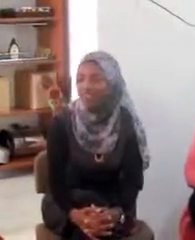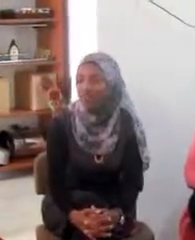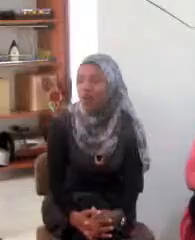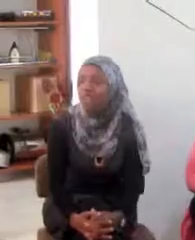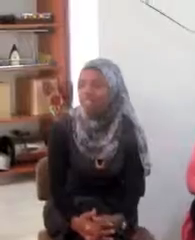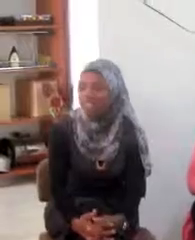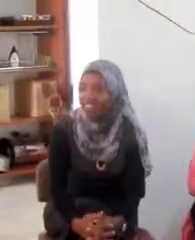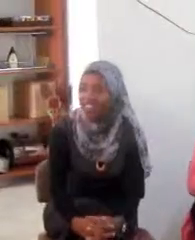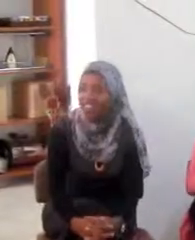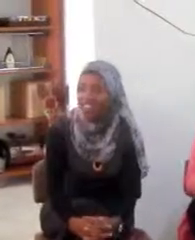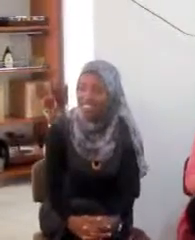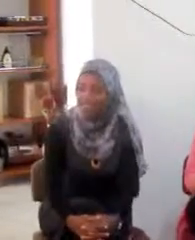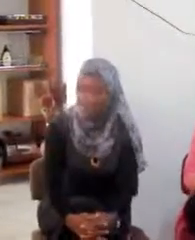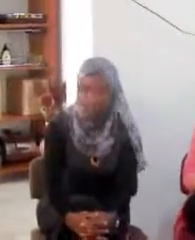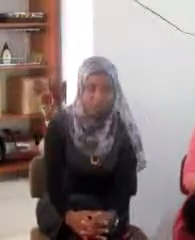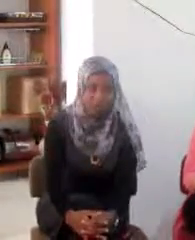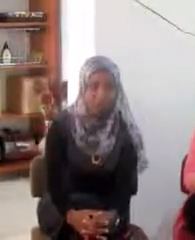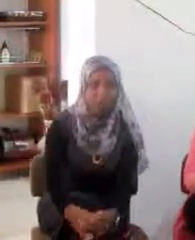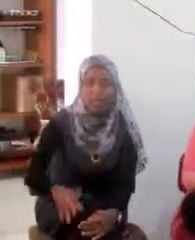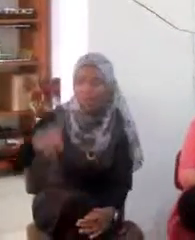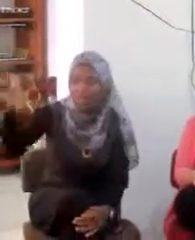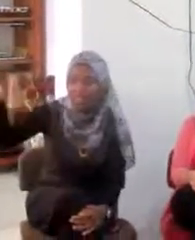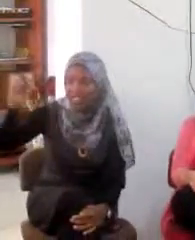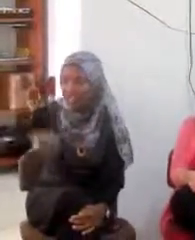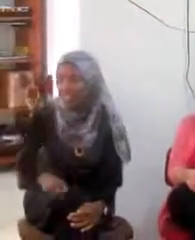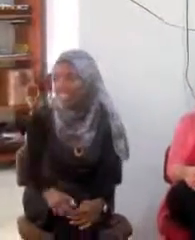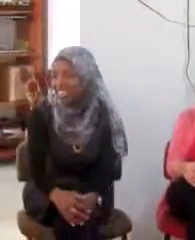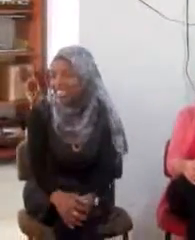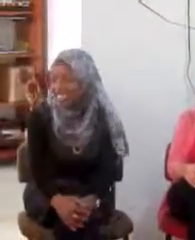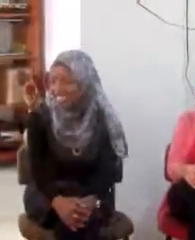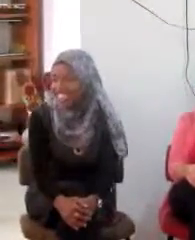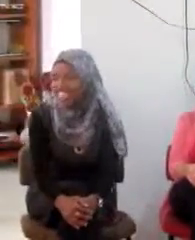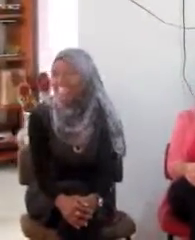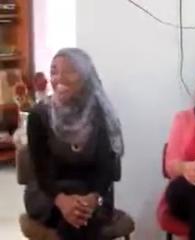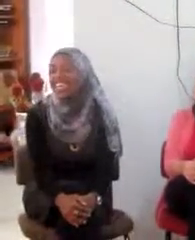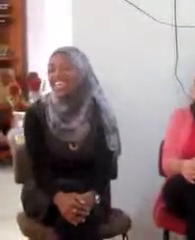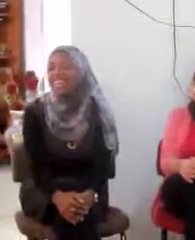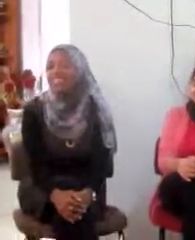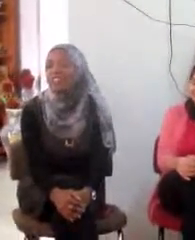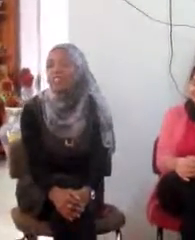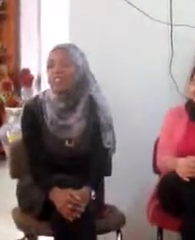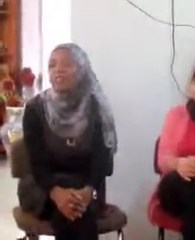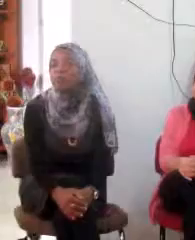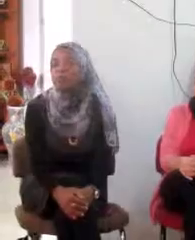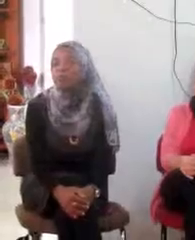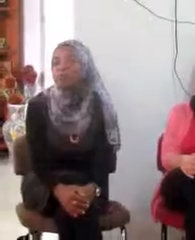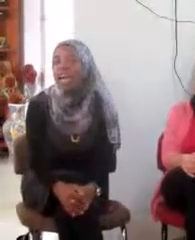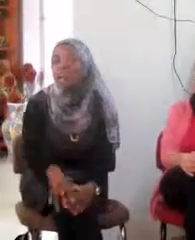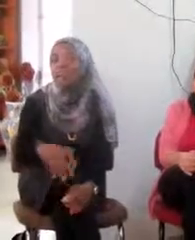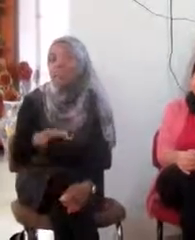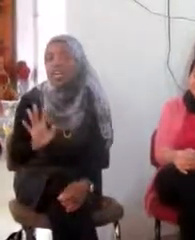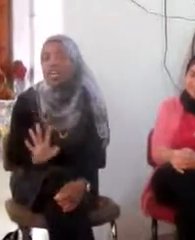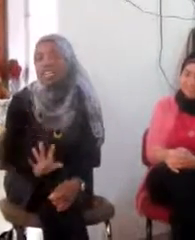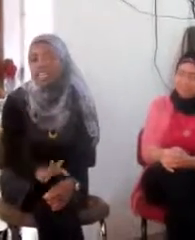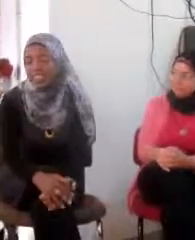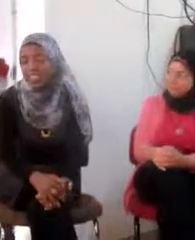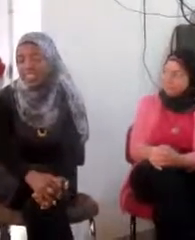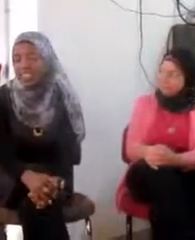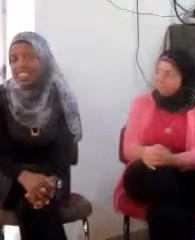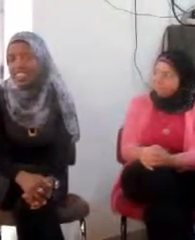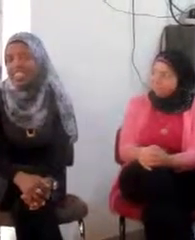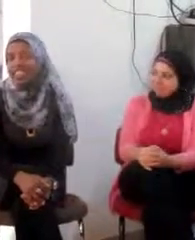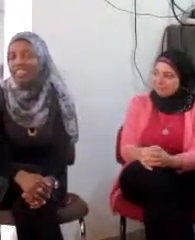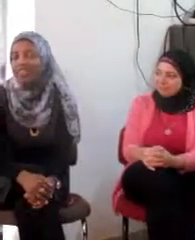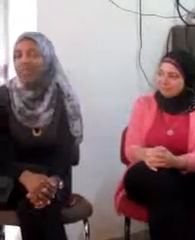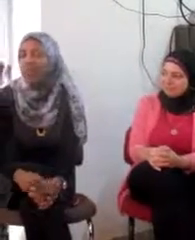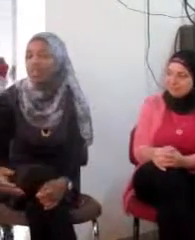كثير مؤثر السفره اليوم الصبح من كفر قاسم لسخنين، لانه هاي سفره غير